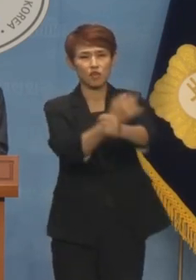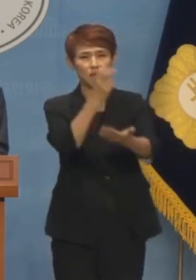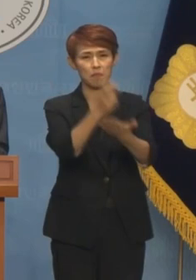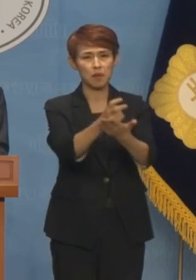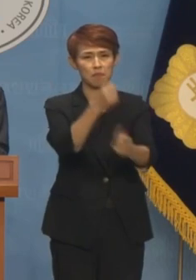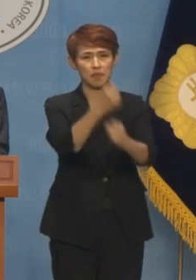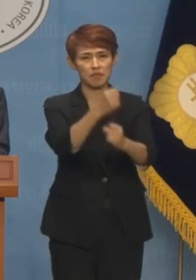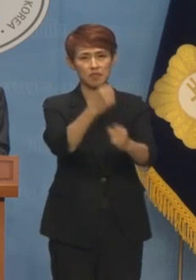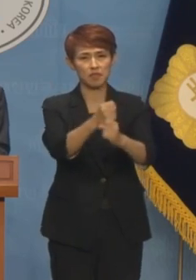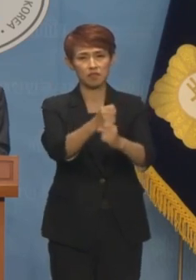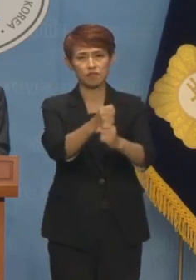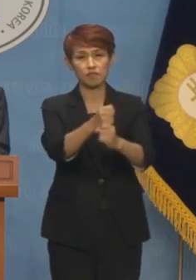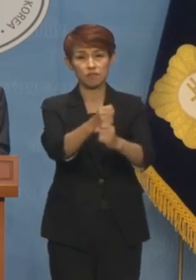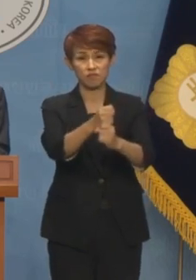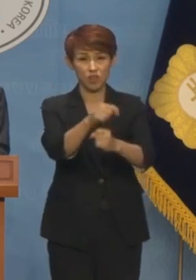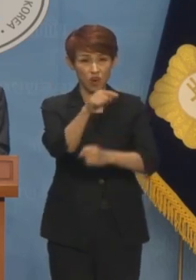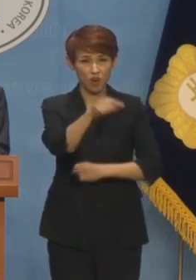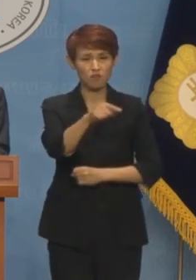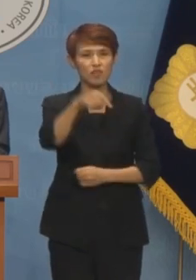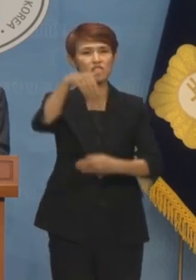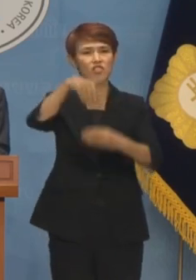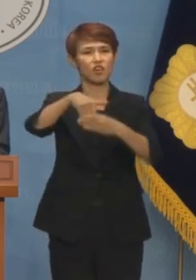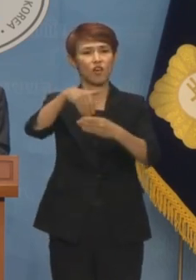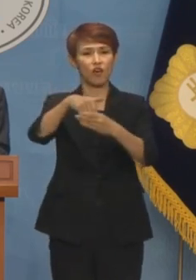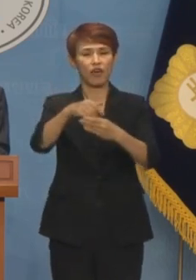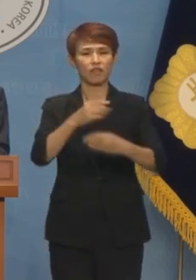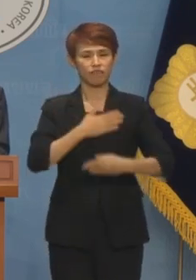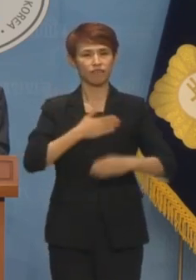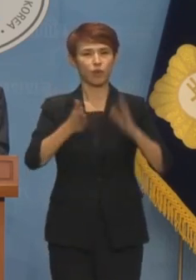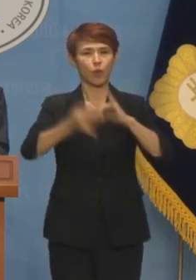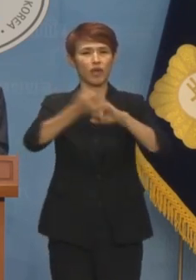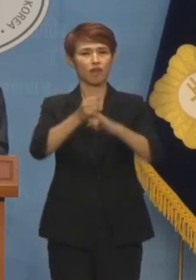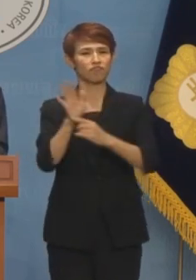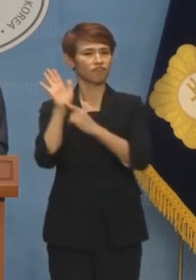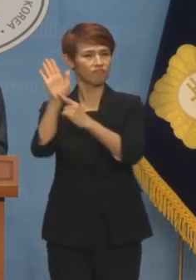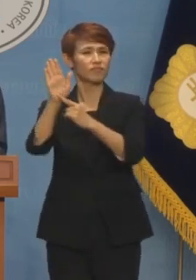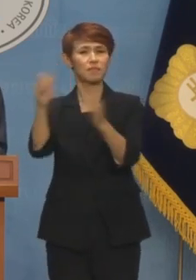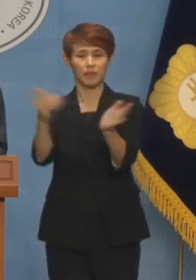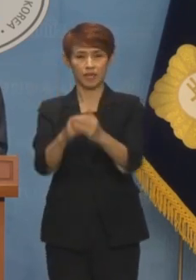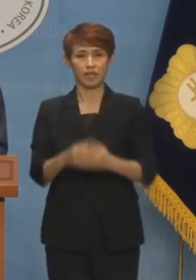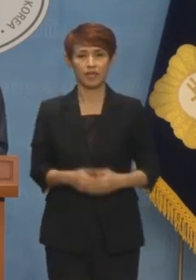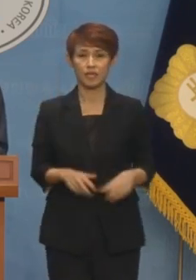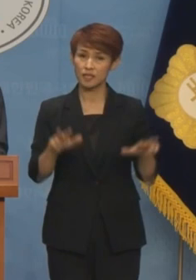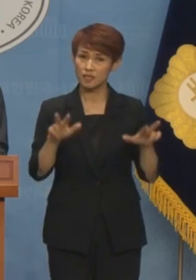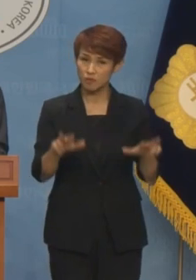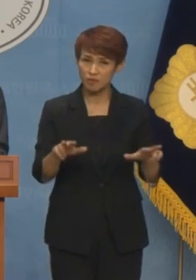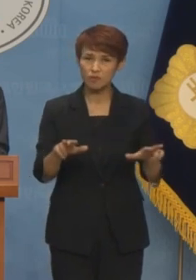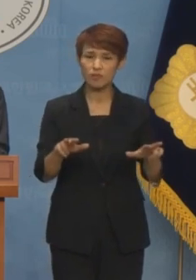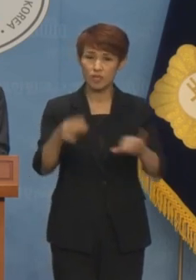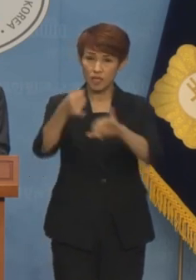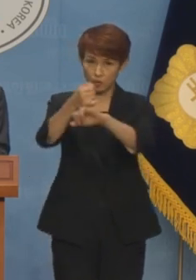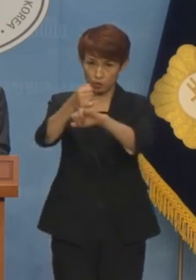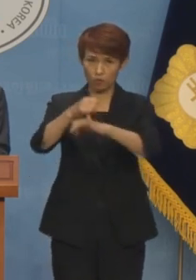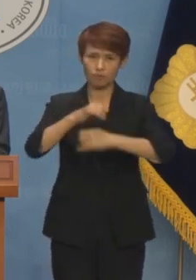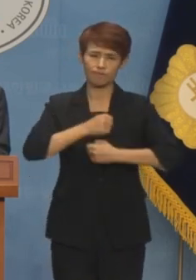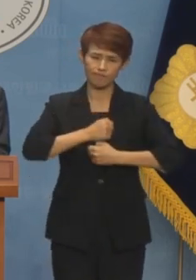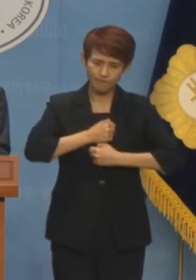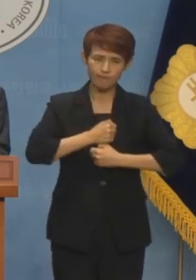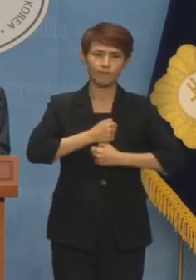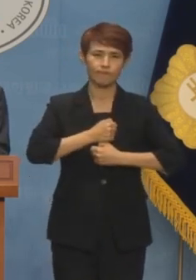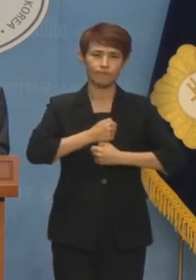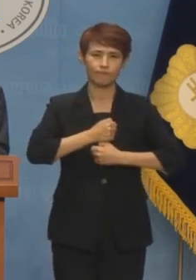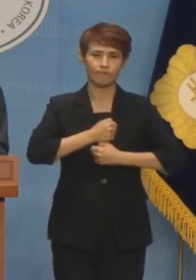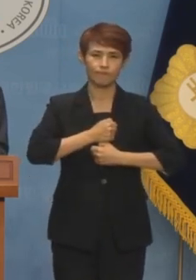제정을 선거 공약으로 제시한 바 있습니다. 이제는 그 약속들을 지킬